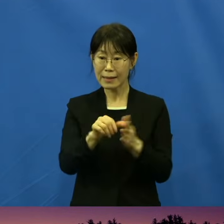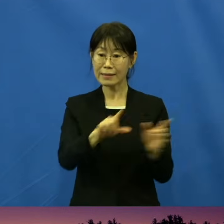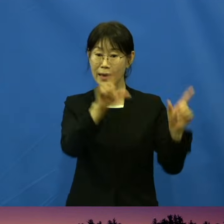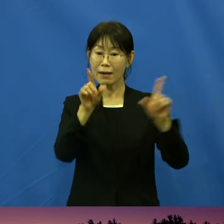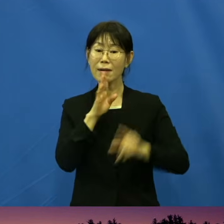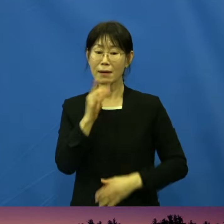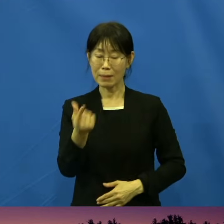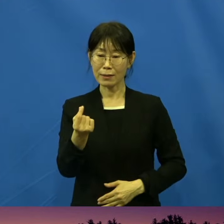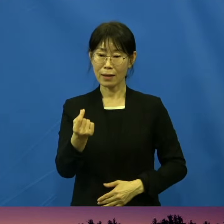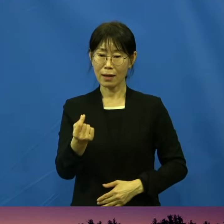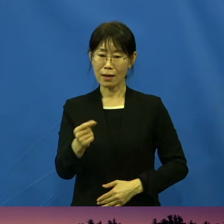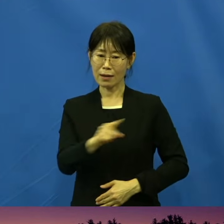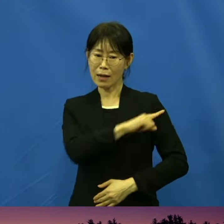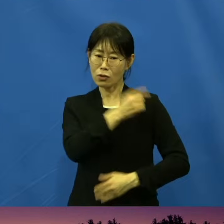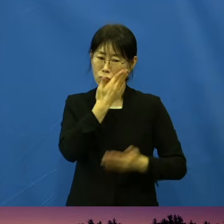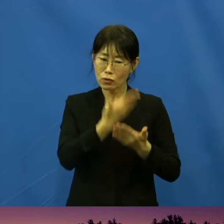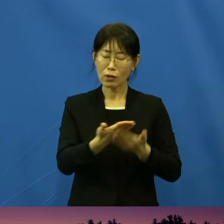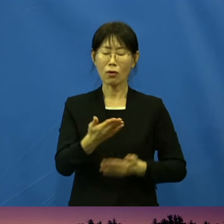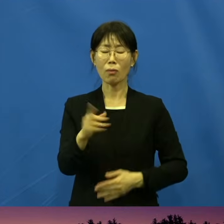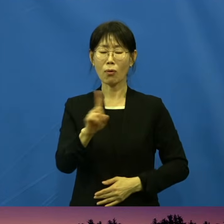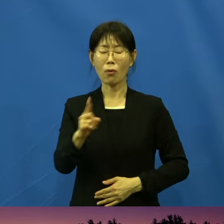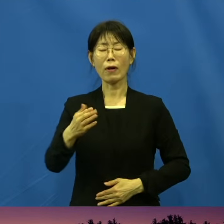언제나 나예요, 나. 그죠?